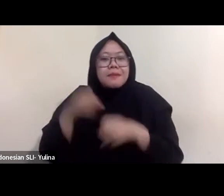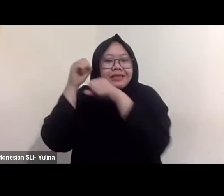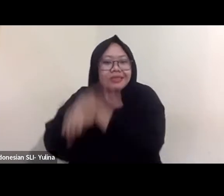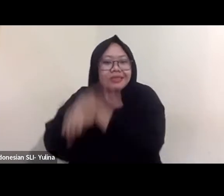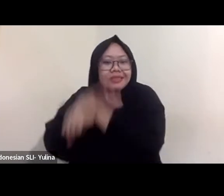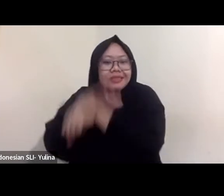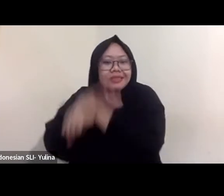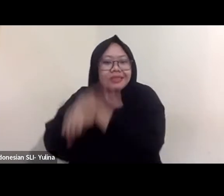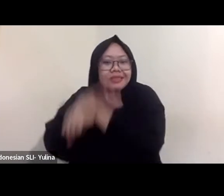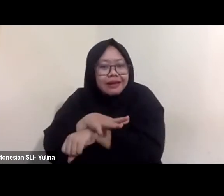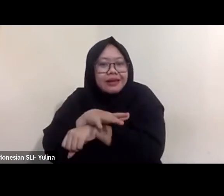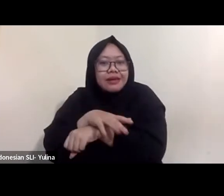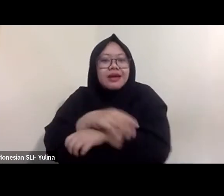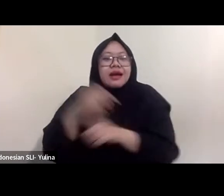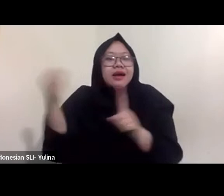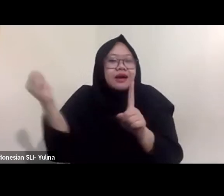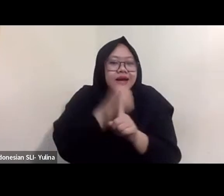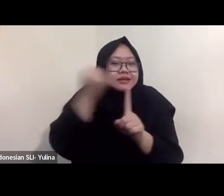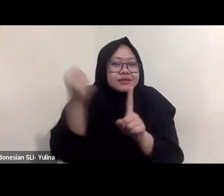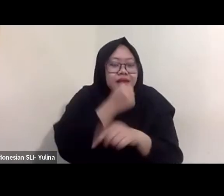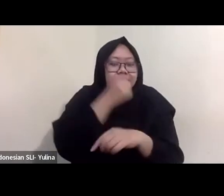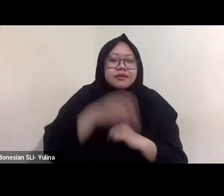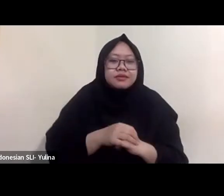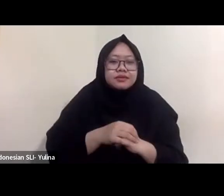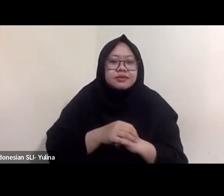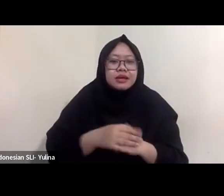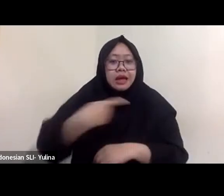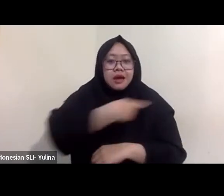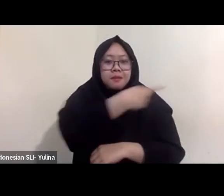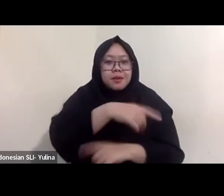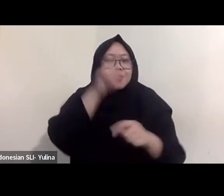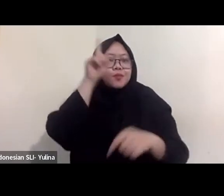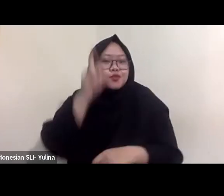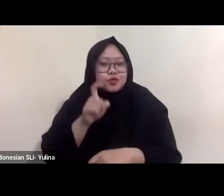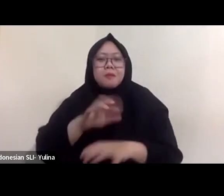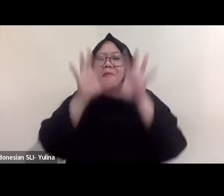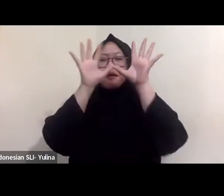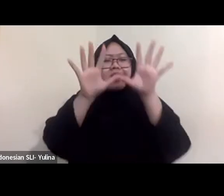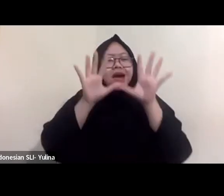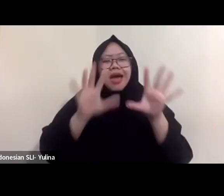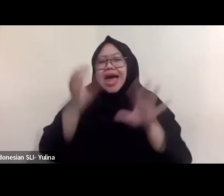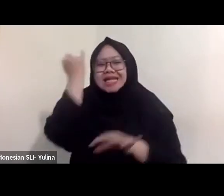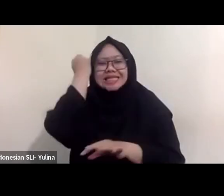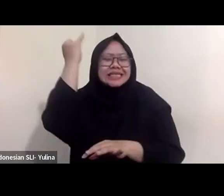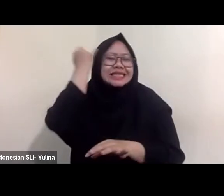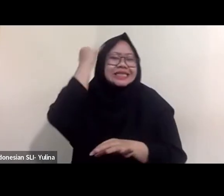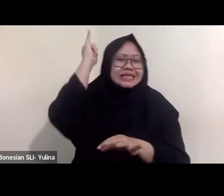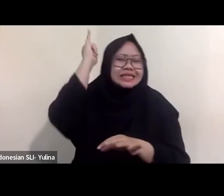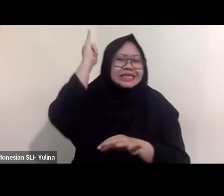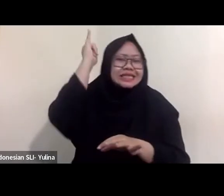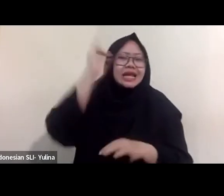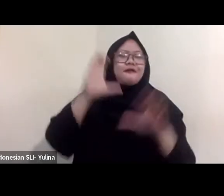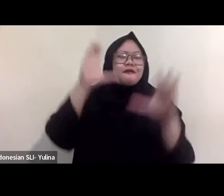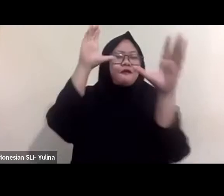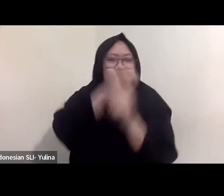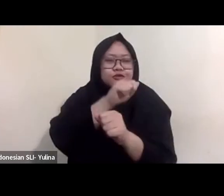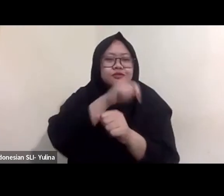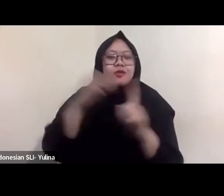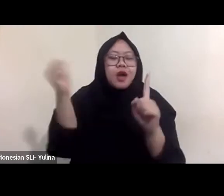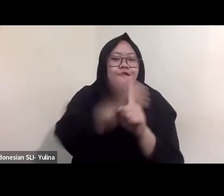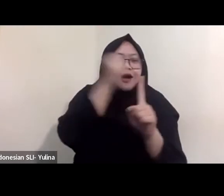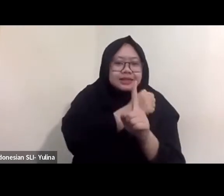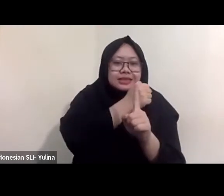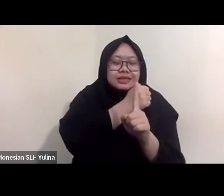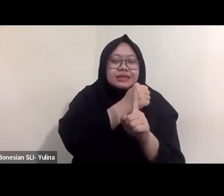ditimbulkan. Kami membutuhkan lebih banyak inisiatif yang berfokus pada advokasi kekerasan berbasis gender online